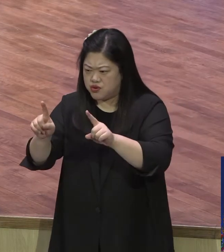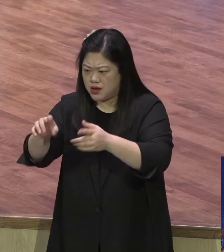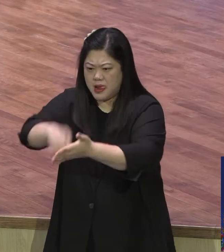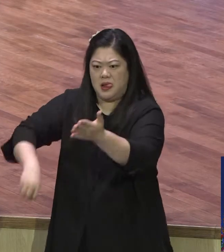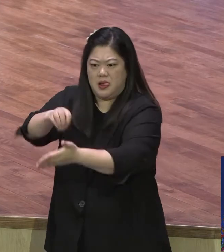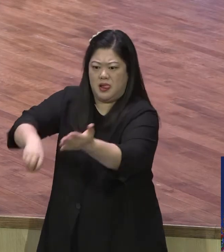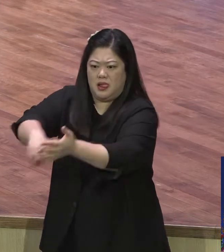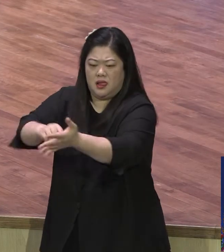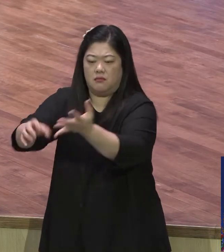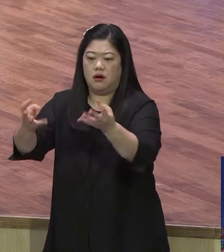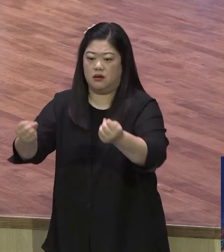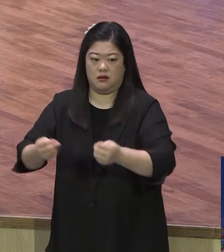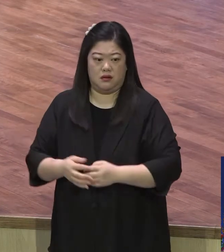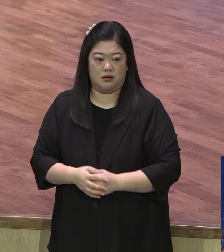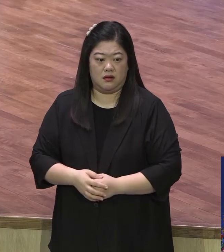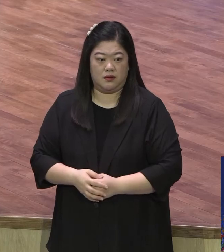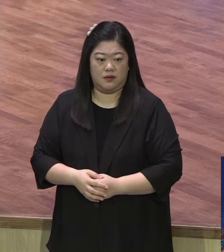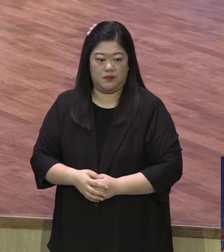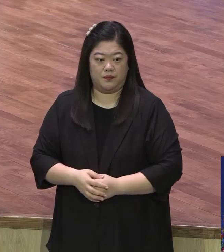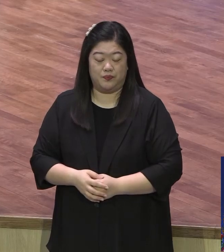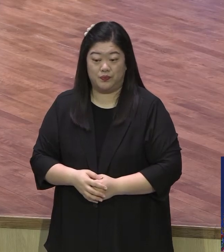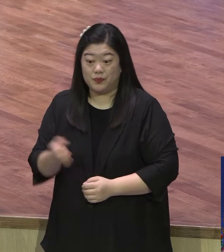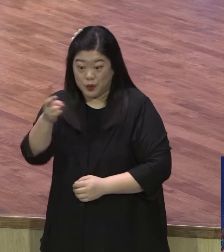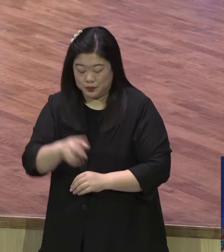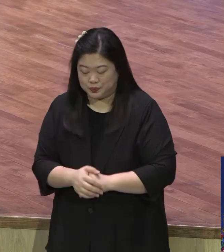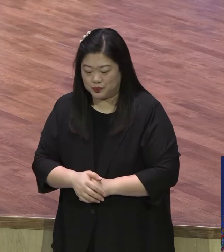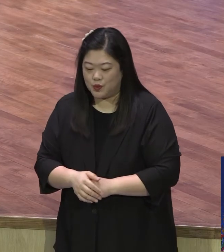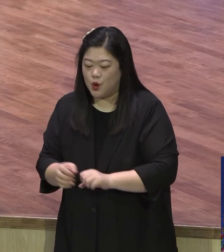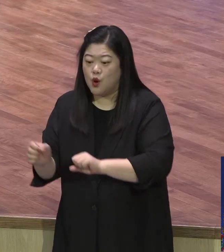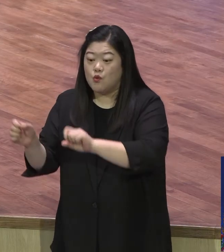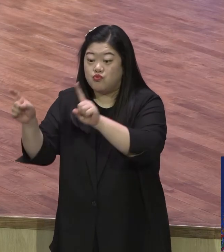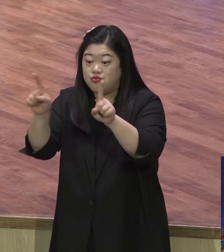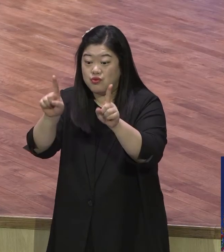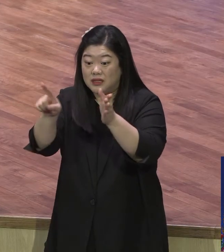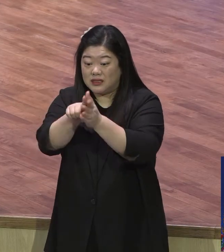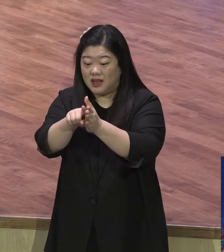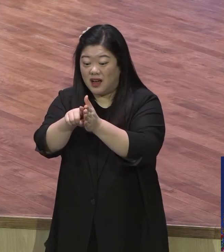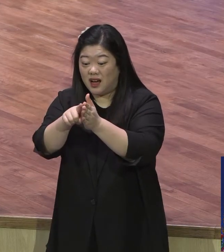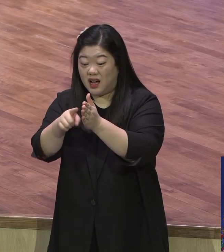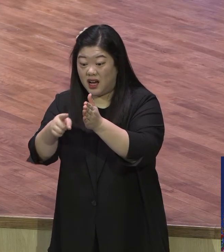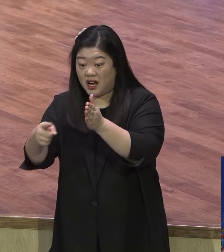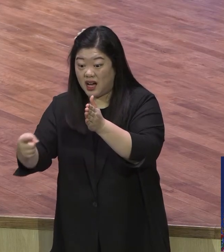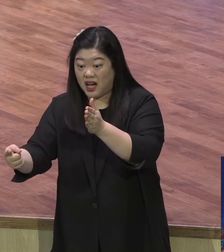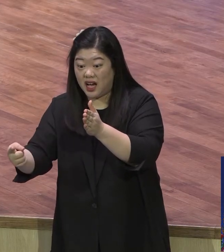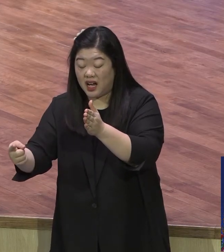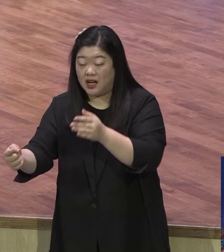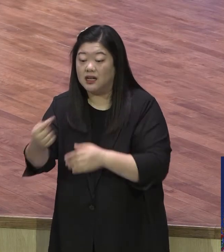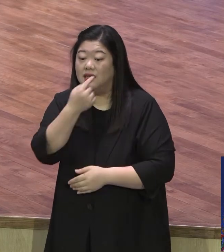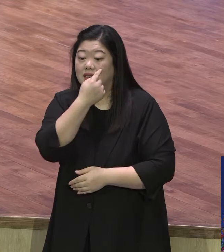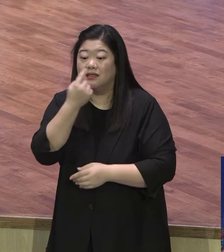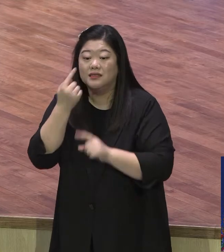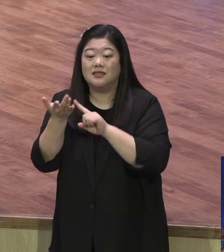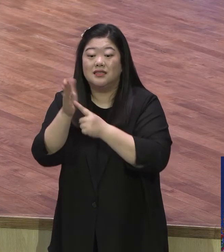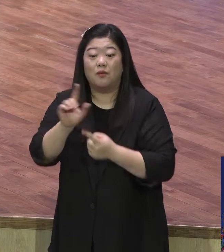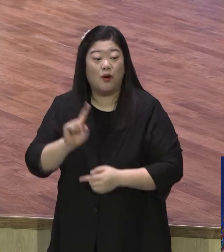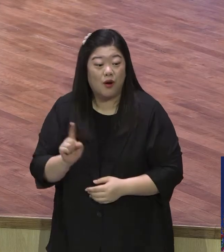안 믿는 사람 특징 늘 걱정 염려가 많아요 의심이 많아요 거의 불신앙으로 살아요